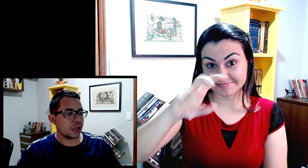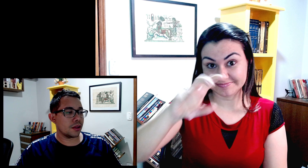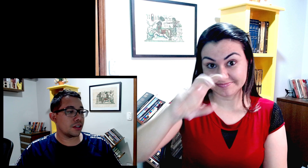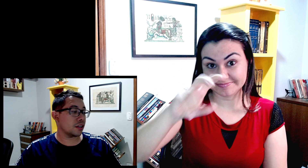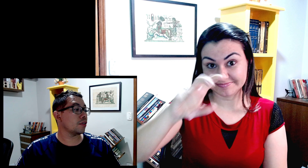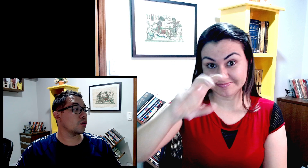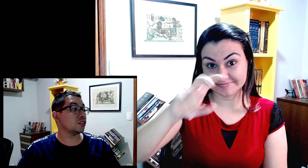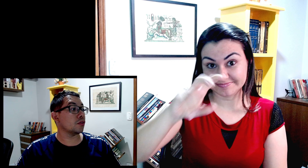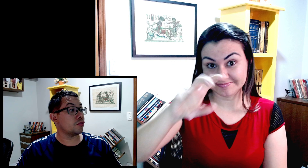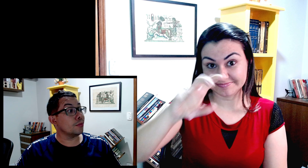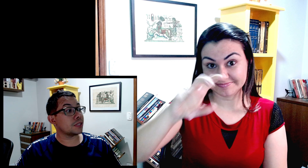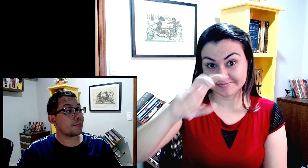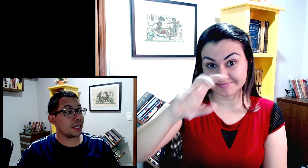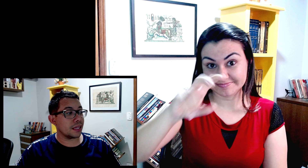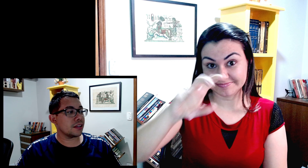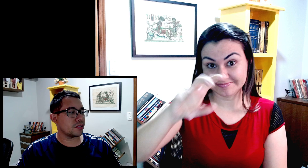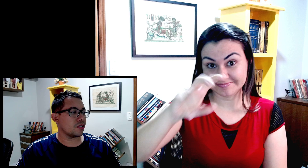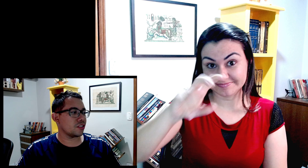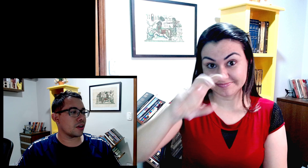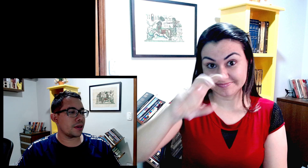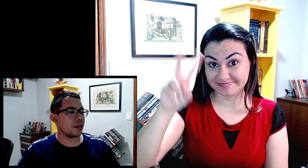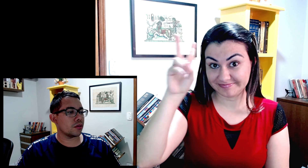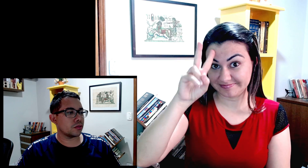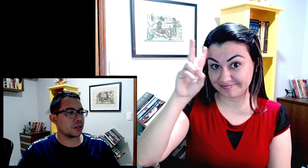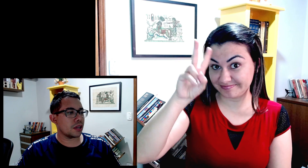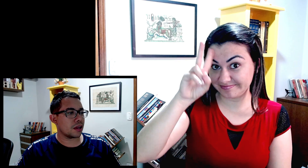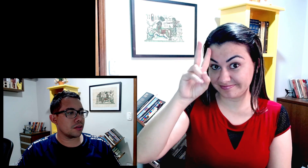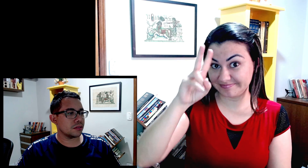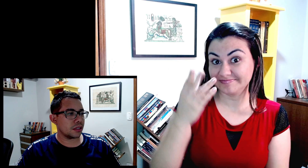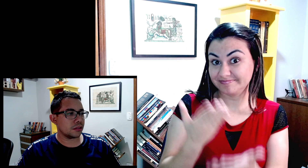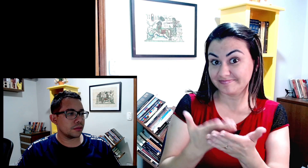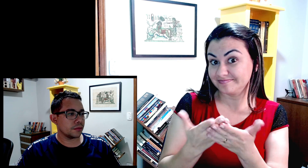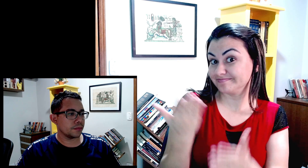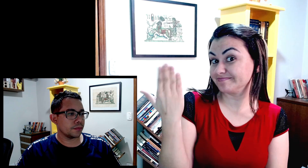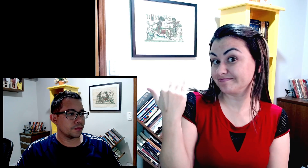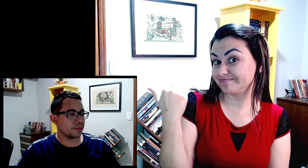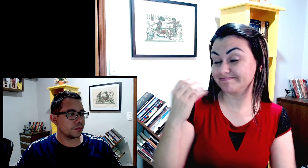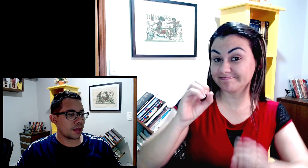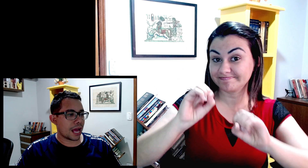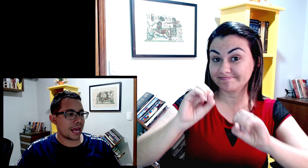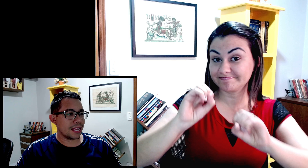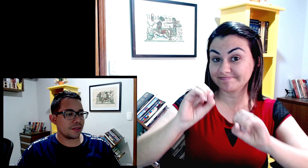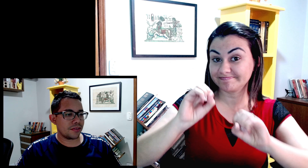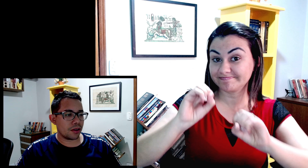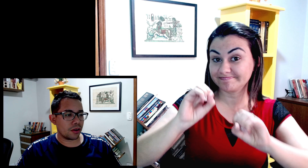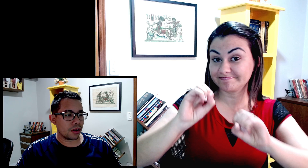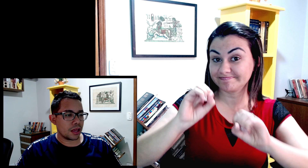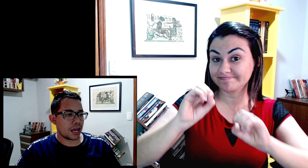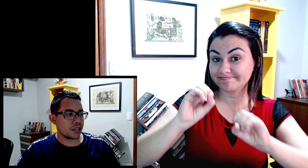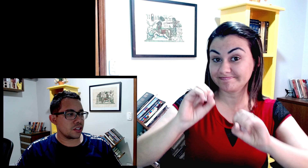Ela já falou assim, ó, vamos aprender, se a gente já aprendeu nas outras aulas, certo? Aí ela fala, ó, a gente